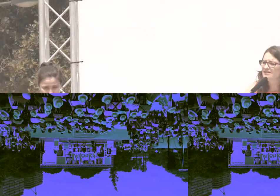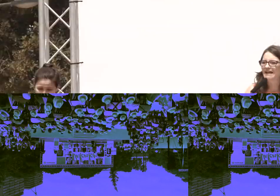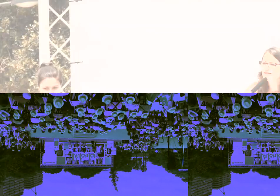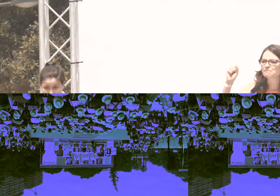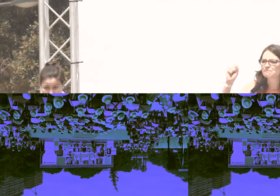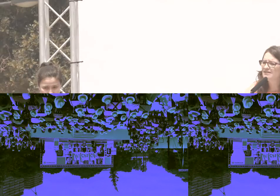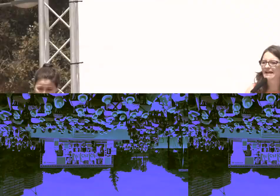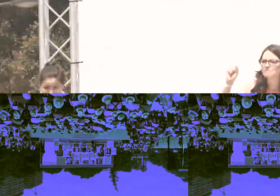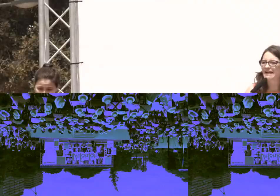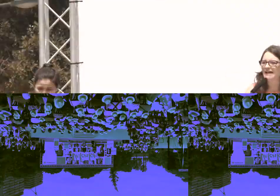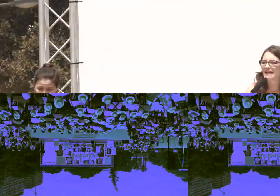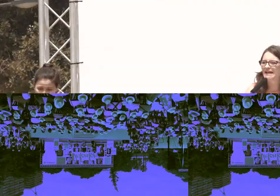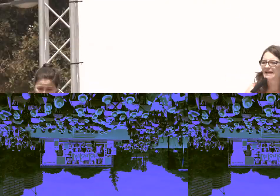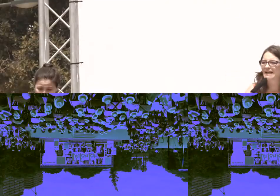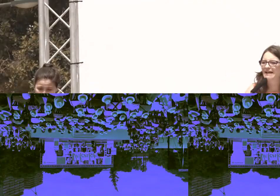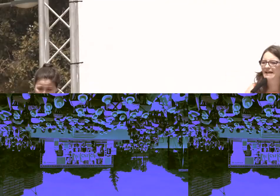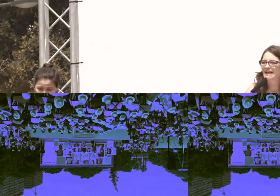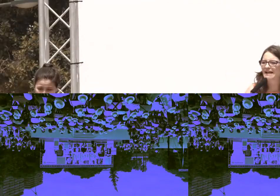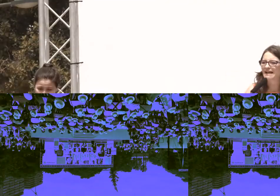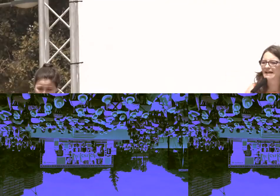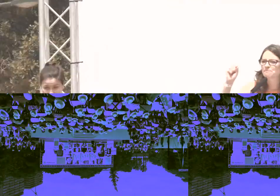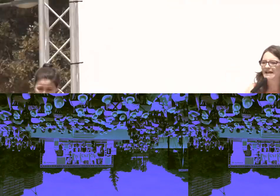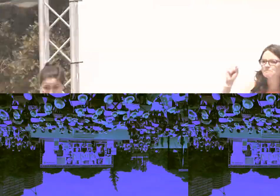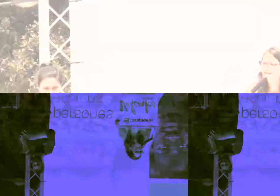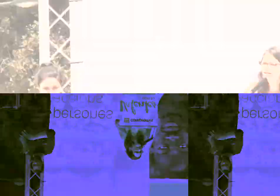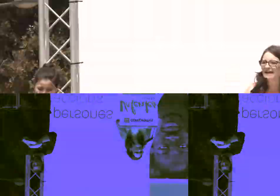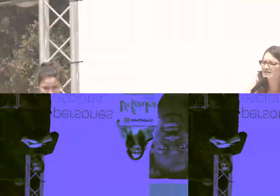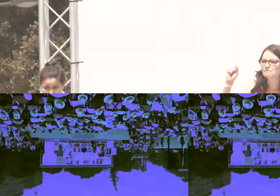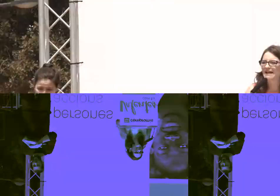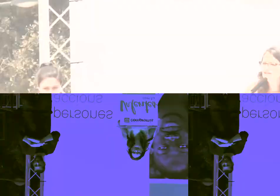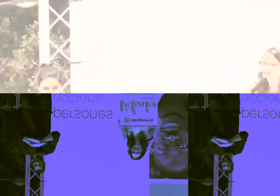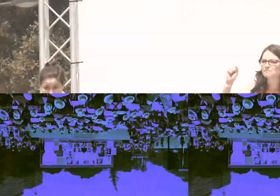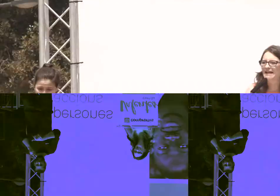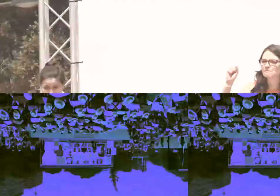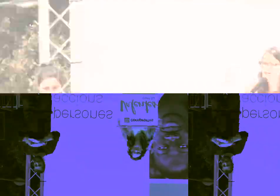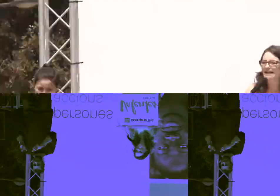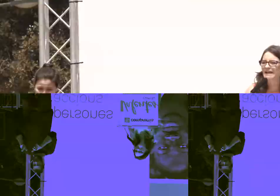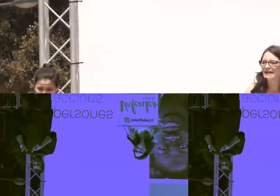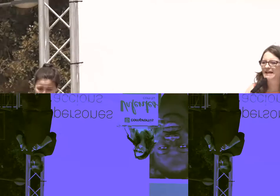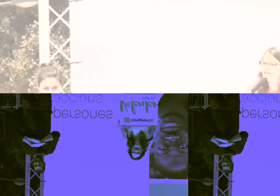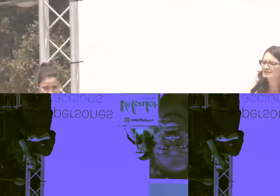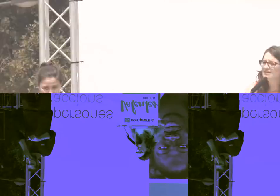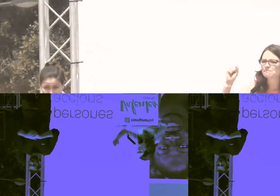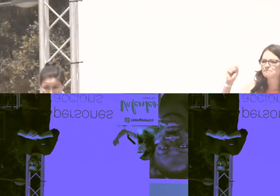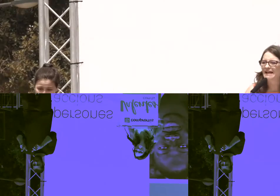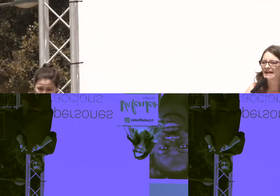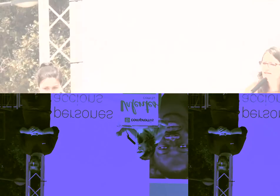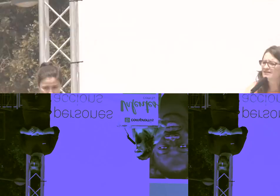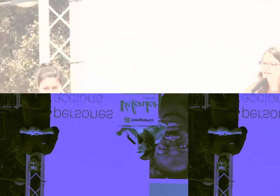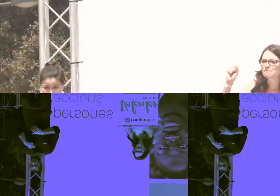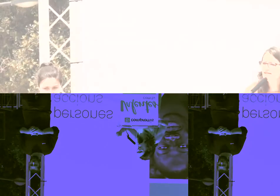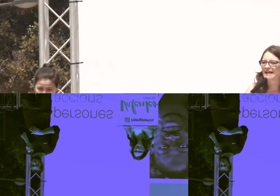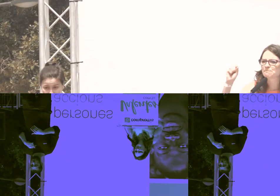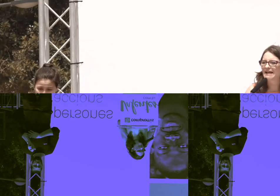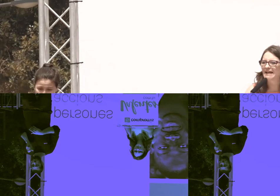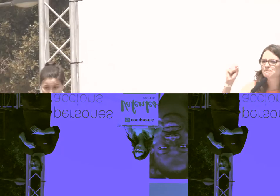2015 teníem un govern del que la gent s'avergonyia. I anaves per ahir